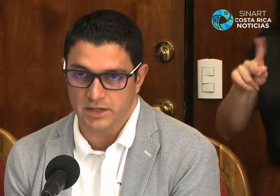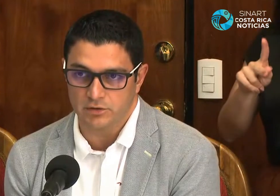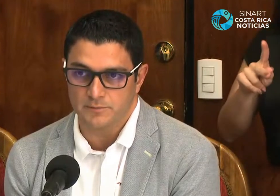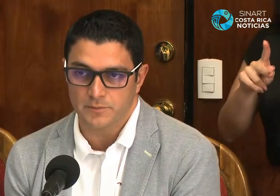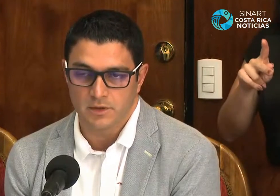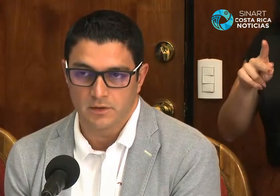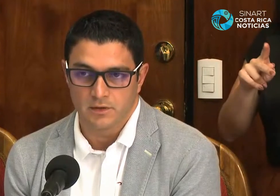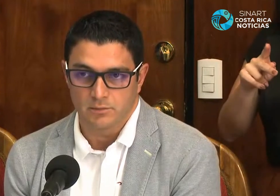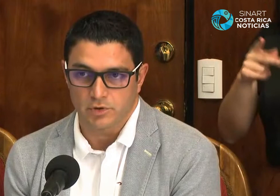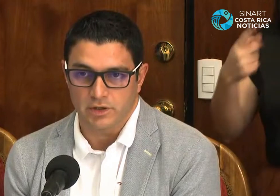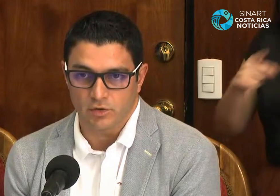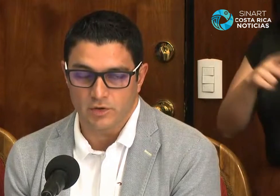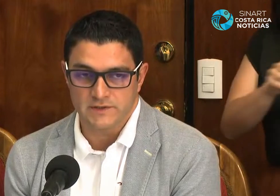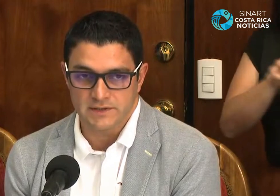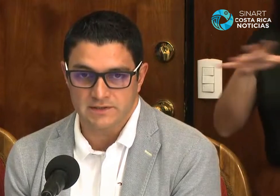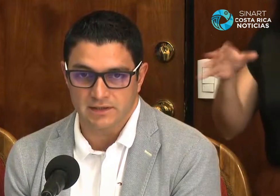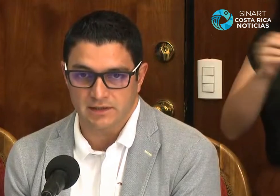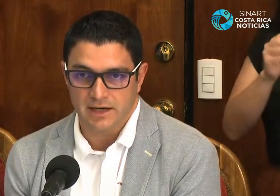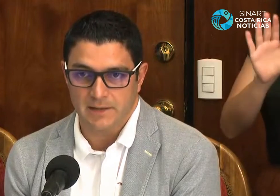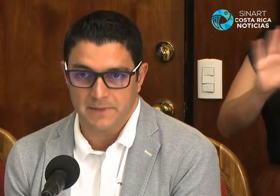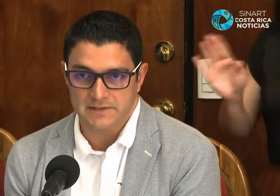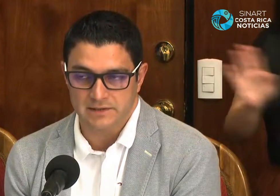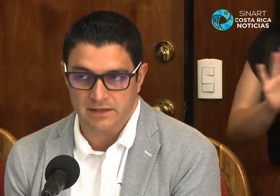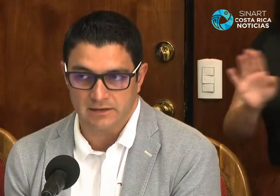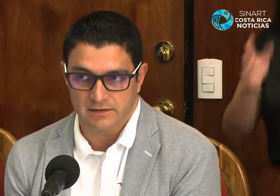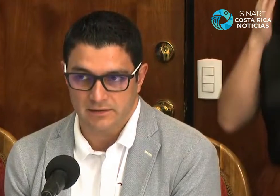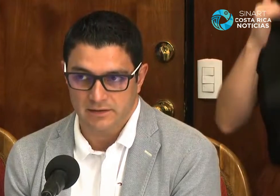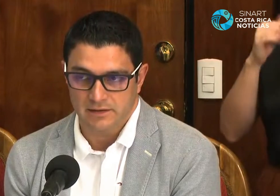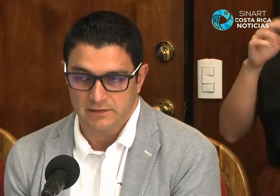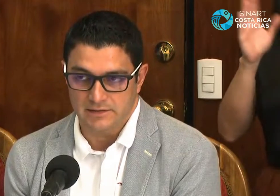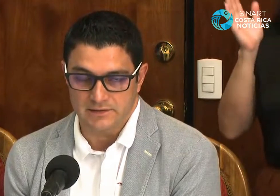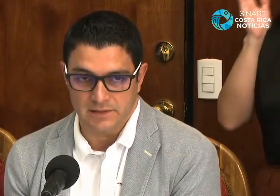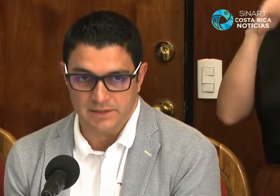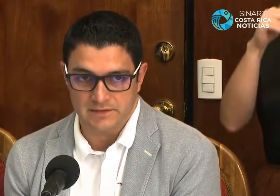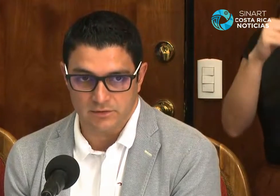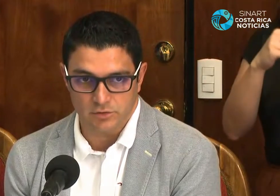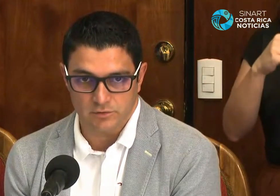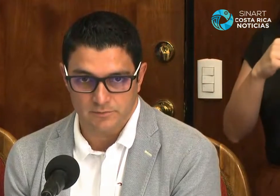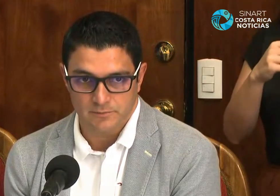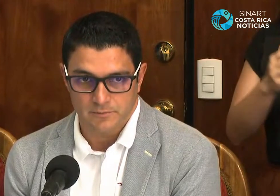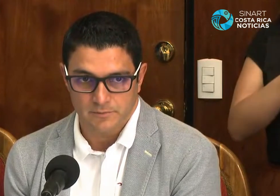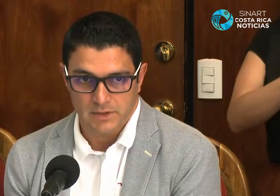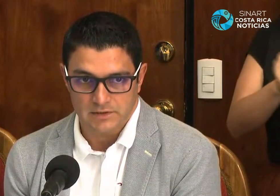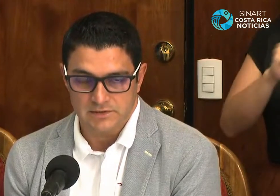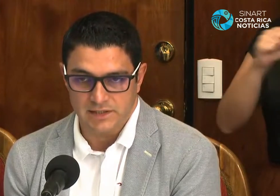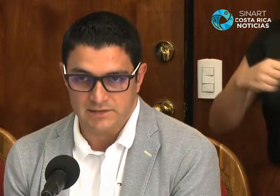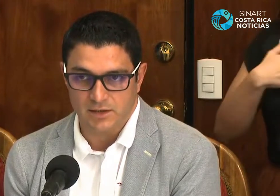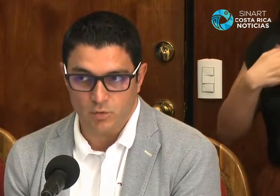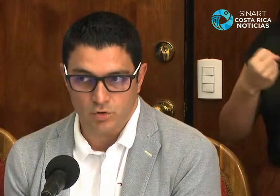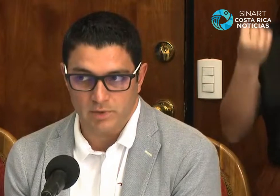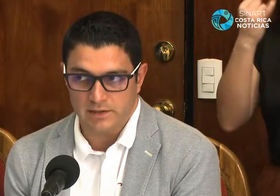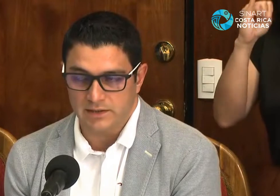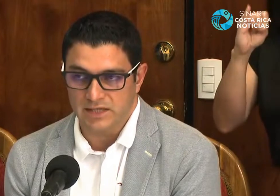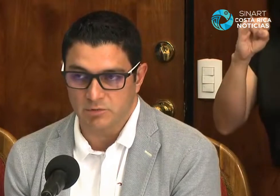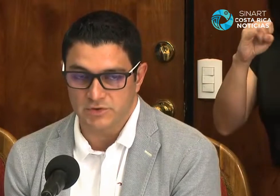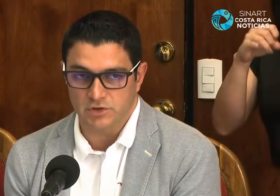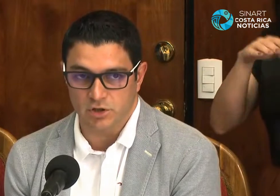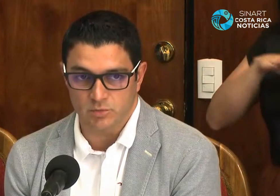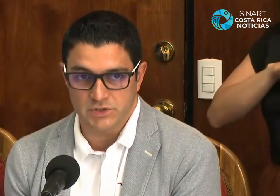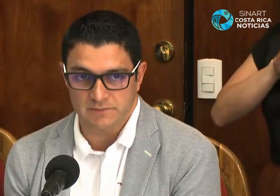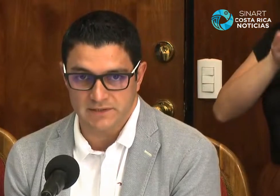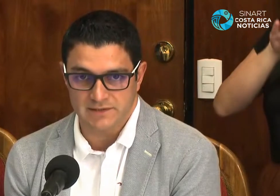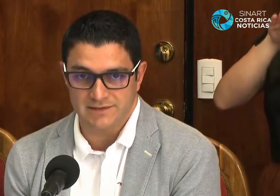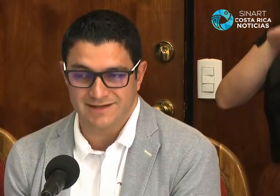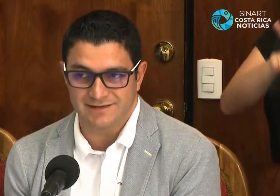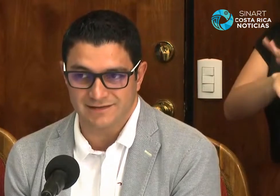hemos indicado, porque no existe capacidad del sistema de salud. Si esta curva, que ya lo hemos